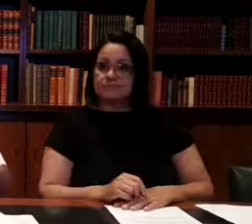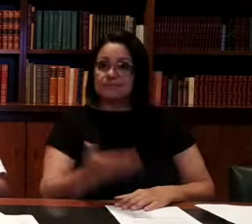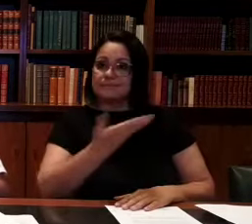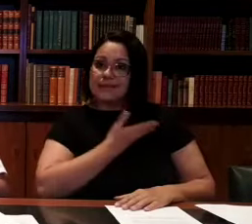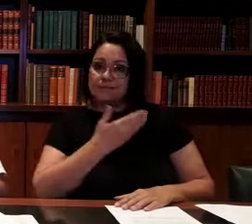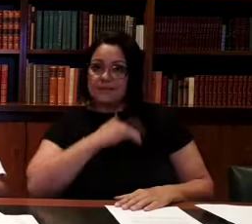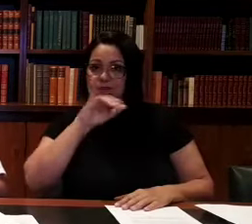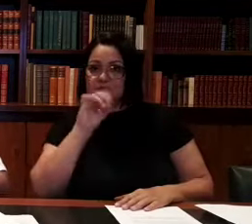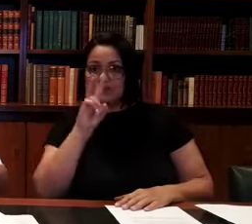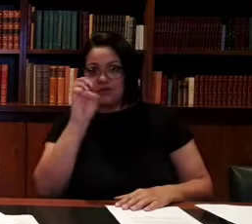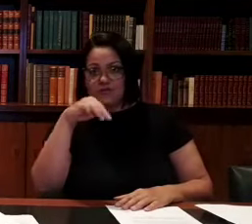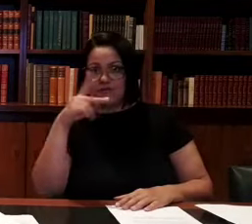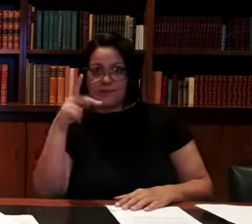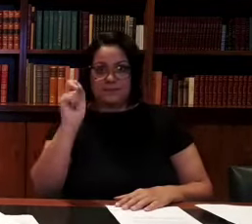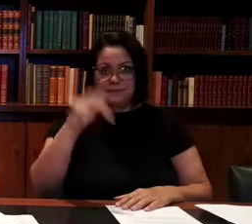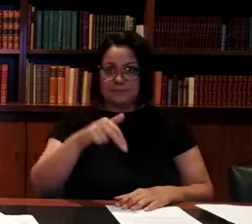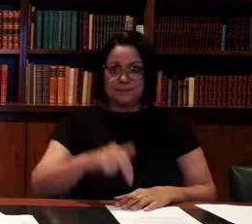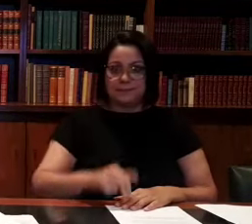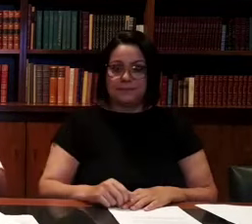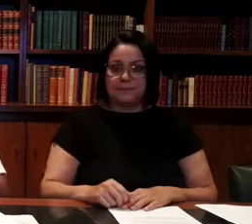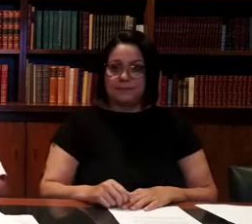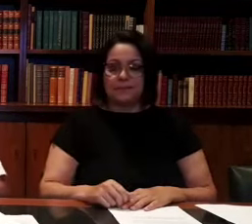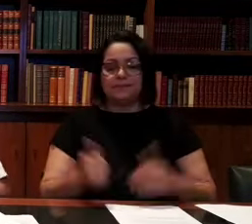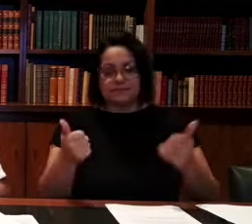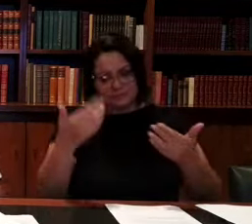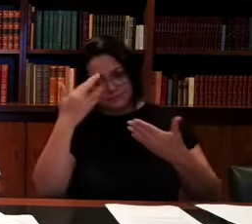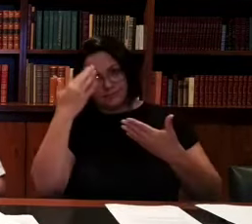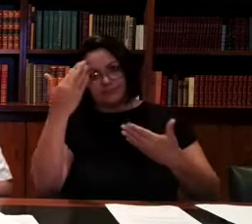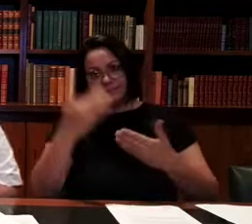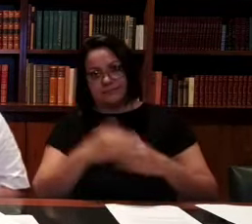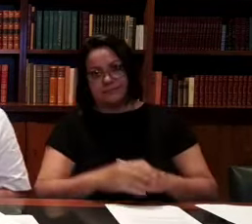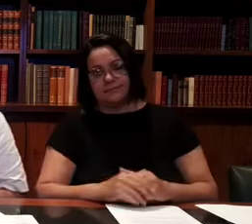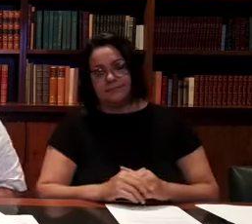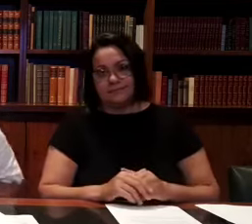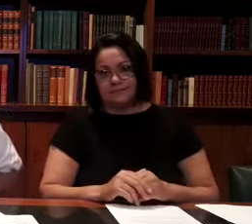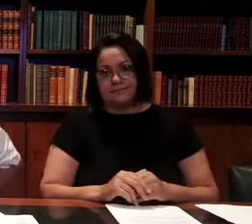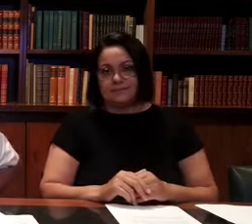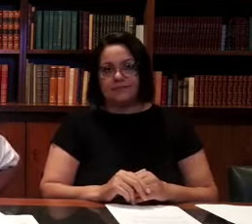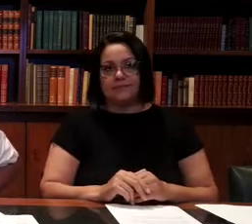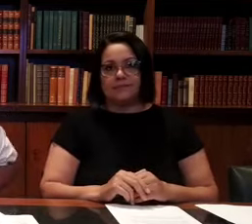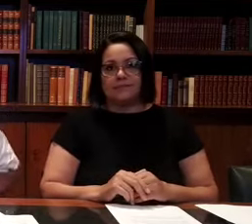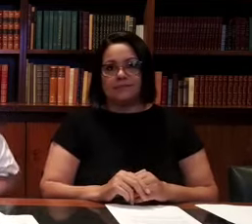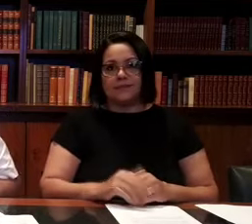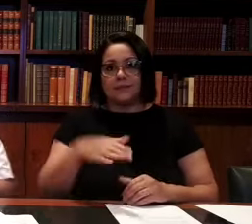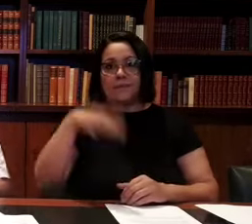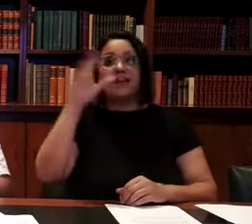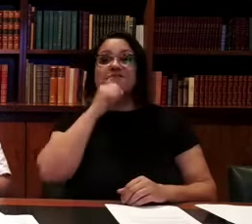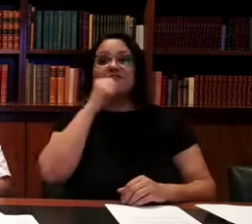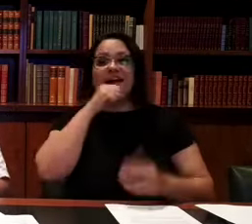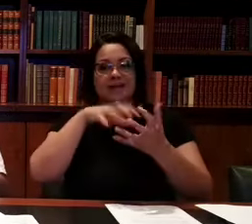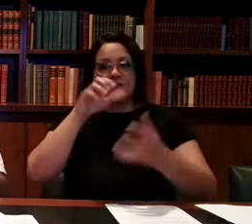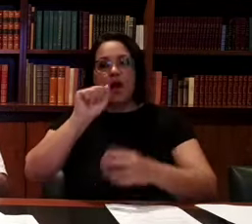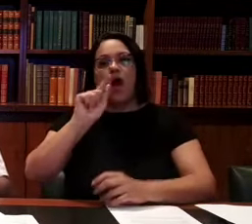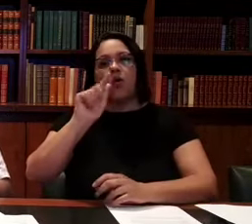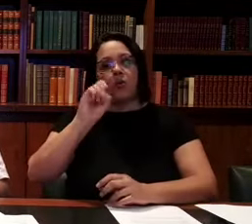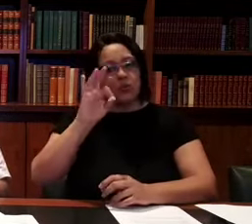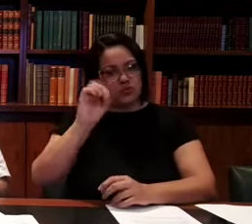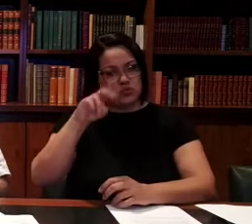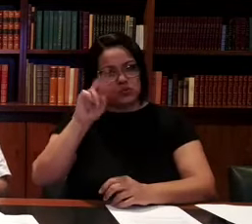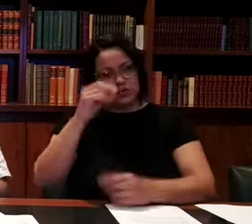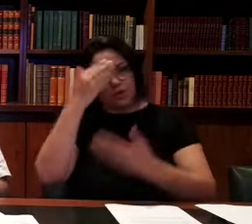Jovem Pan AM o mais antigo Augusto Nunes Muito